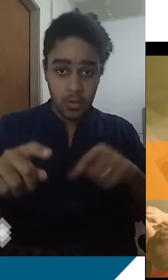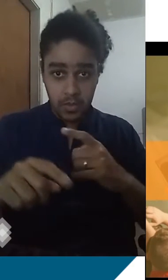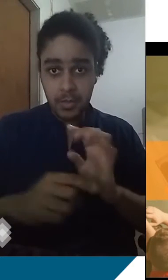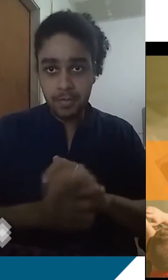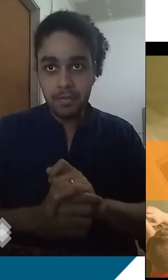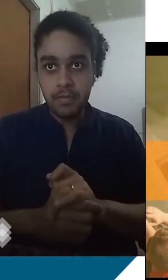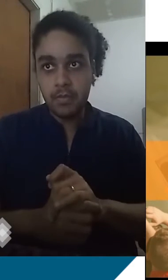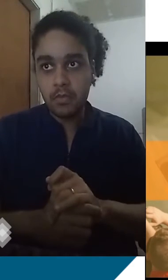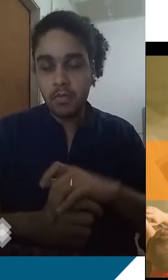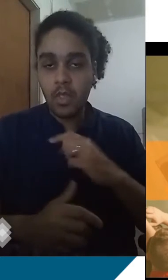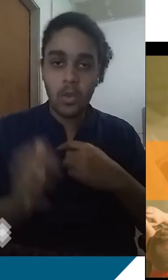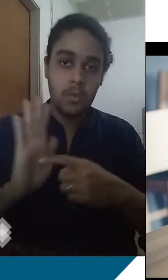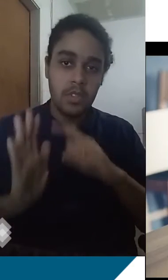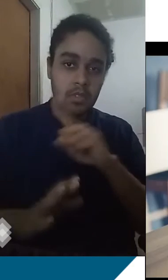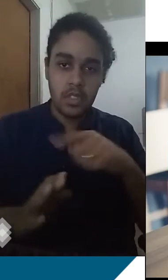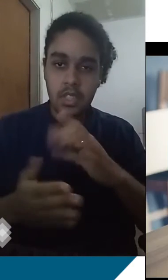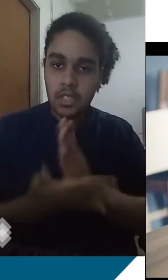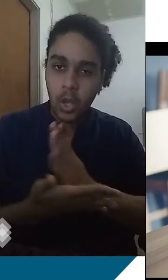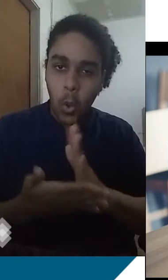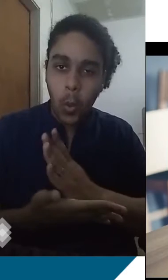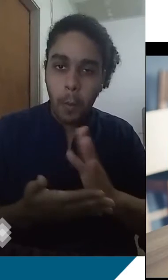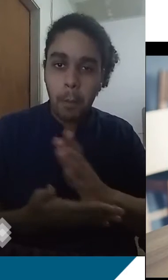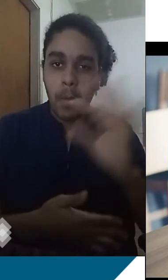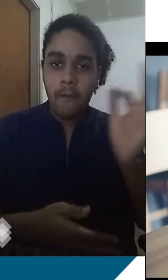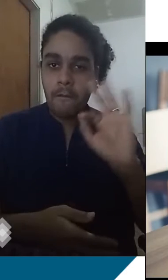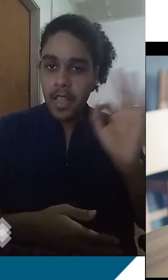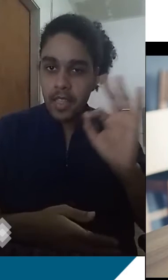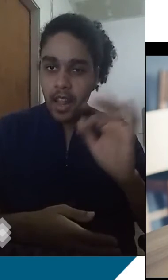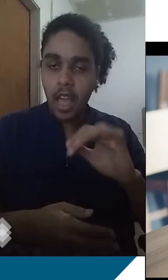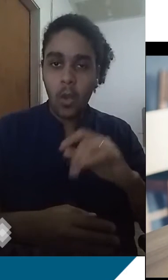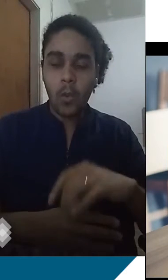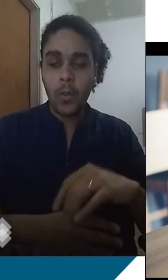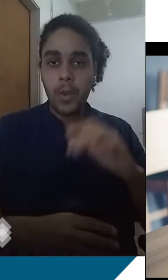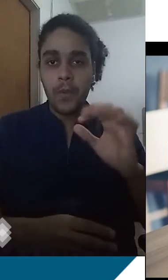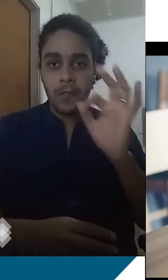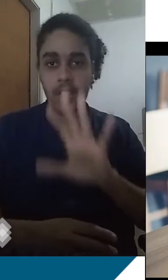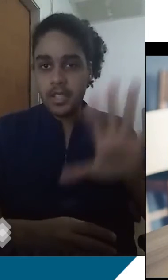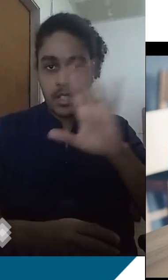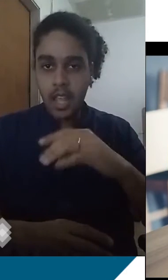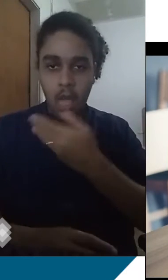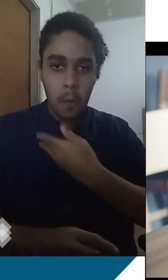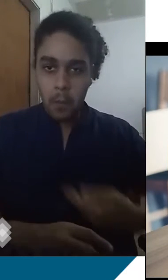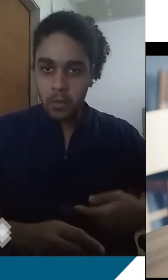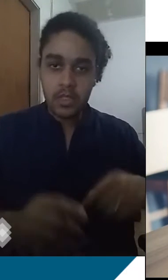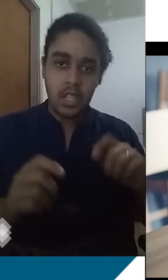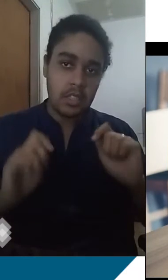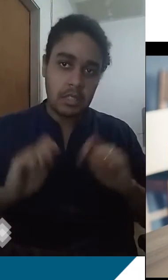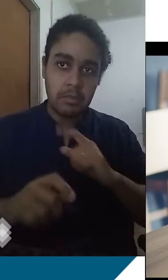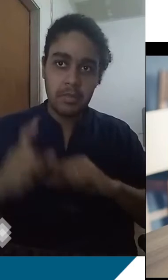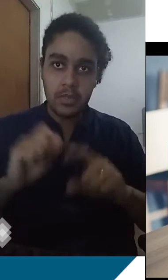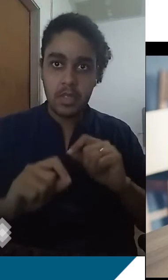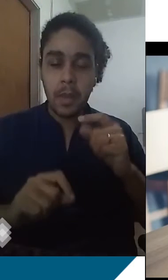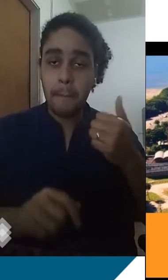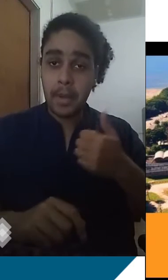vocês. Então vamos lá. Vou apresentar aqui primeiro algumas federais, né, universidades federais públicas, que podem ser opções para